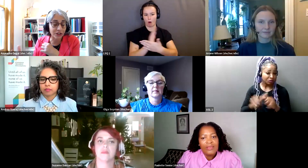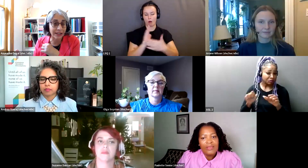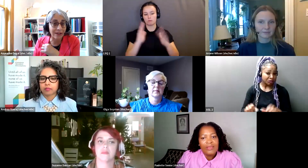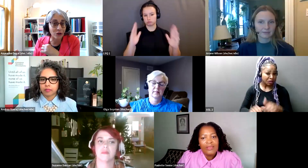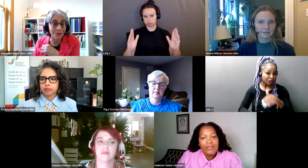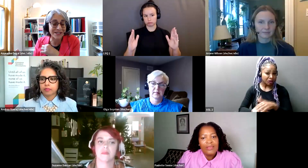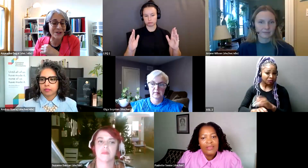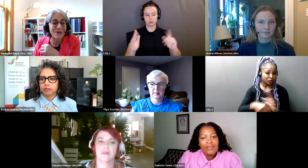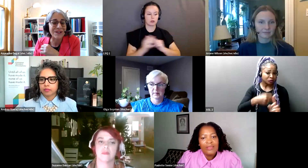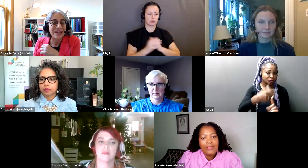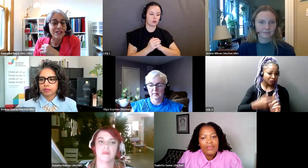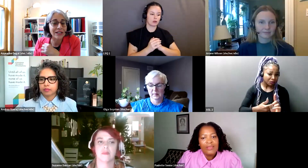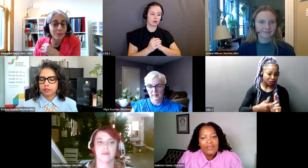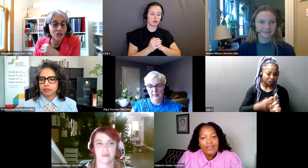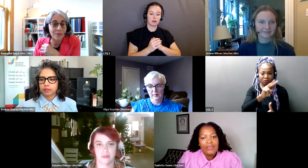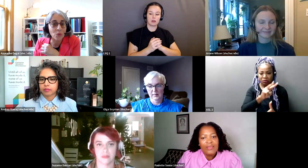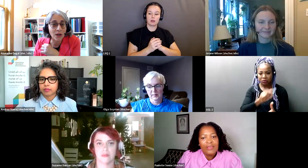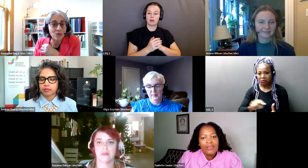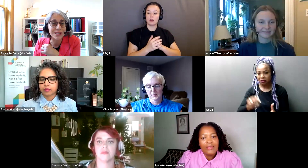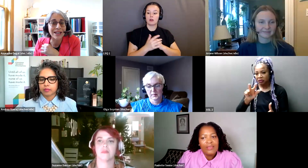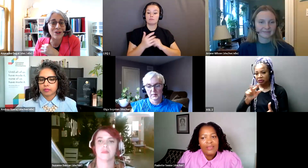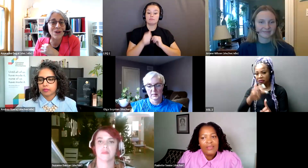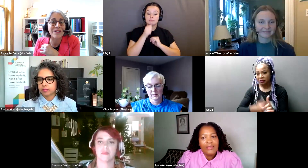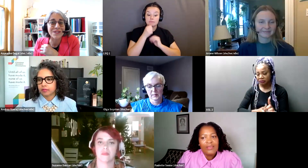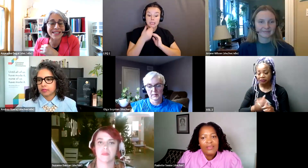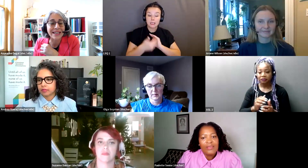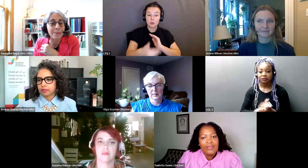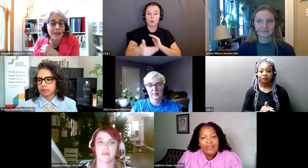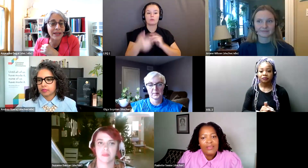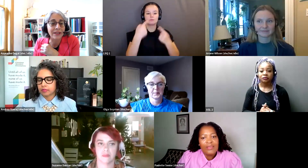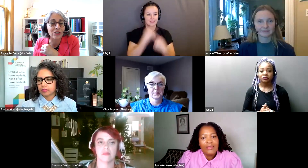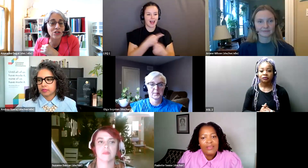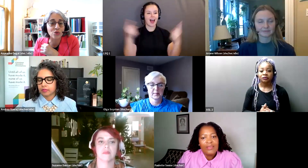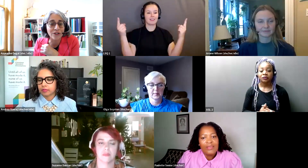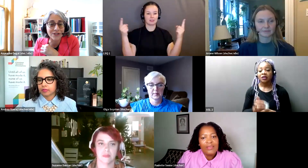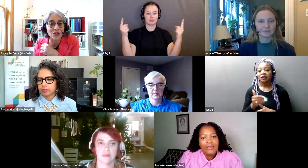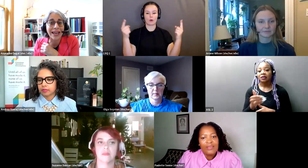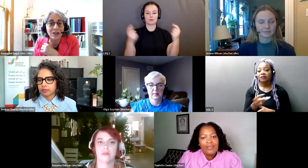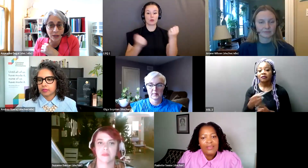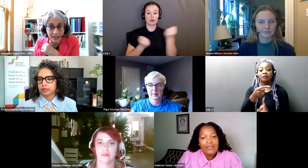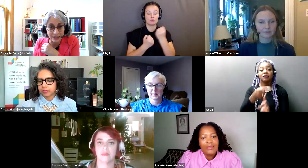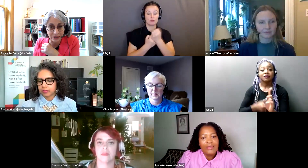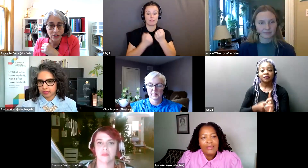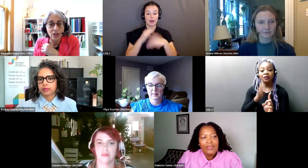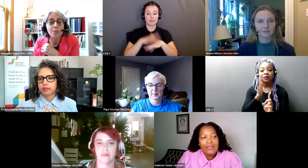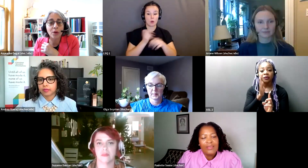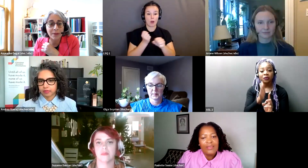Juste pour votre information, dans les prochains mois, nous allons annoncer l'appel de subvention